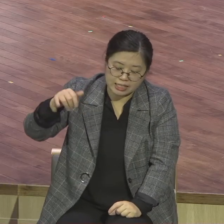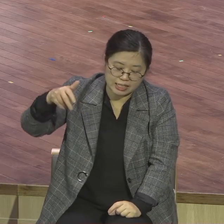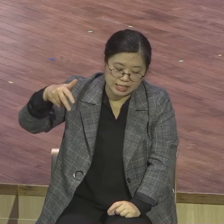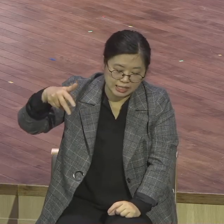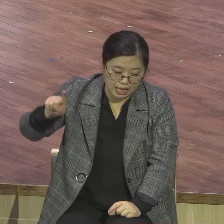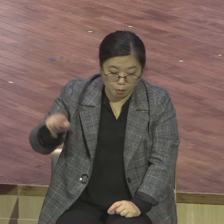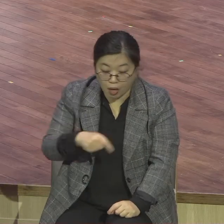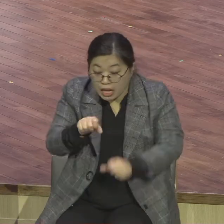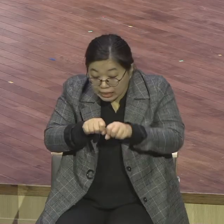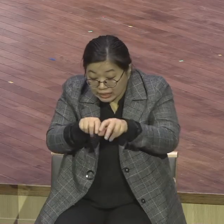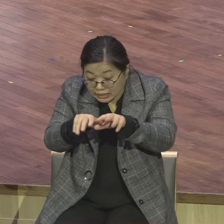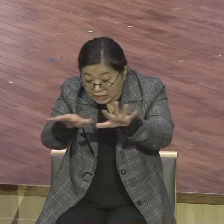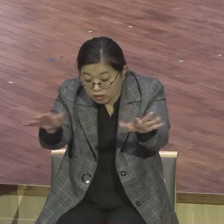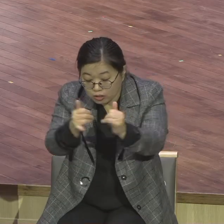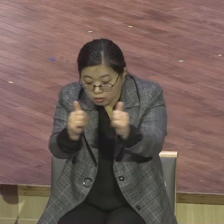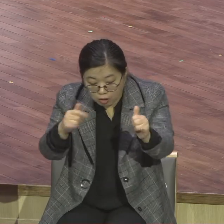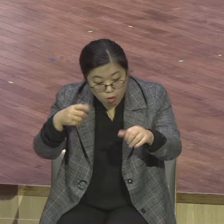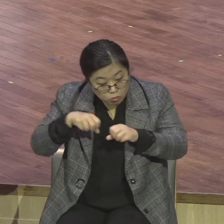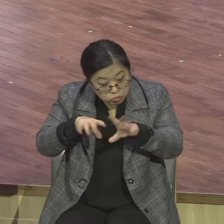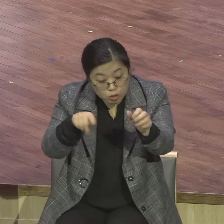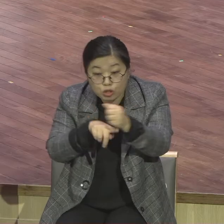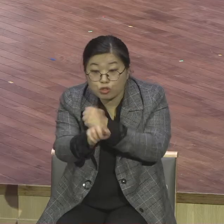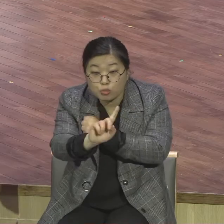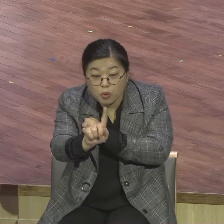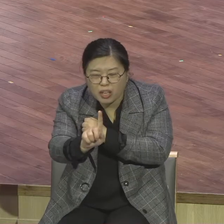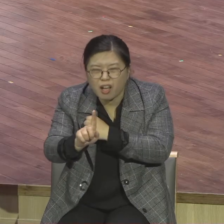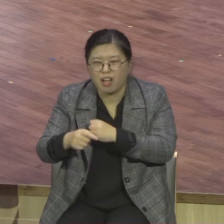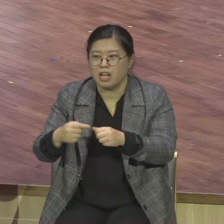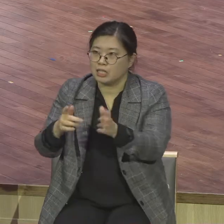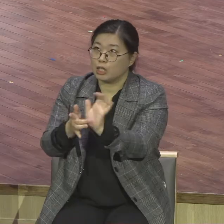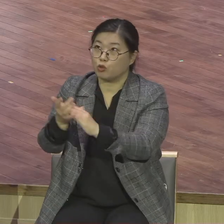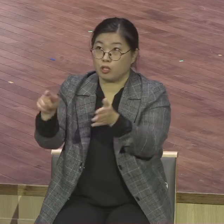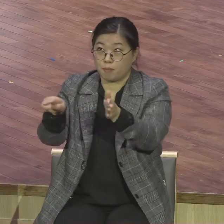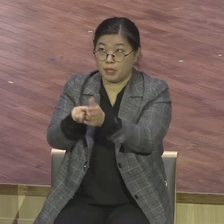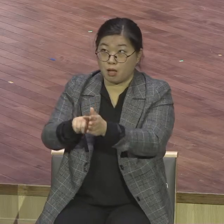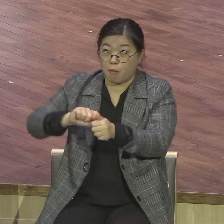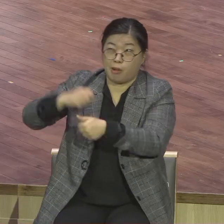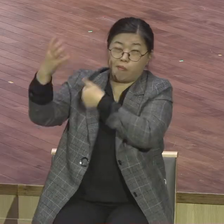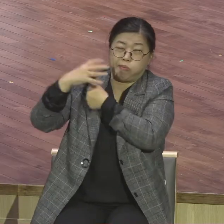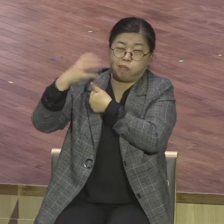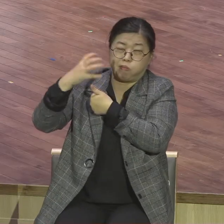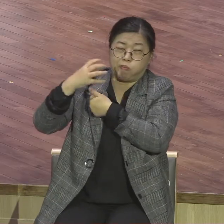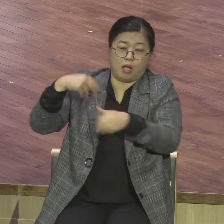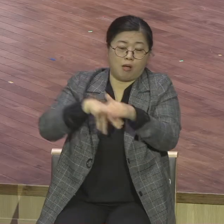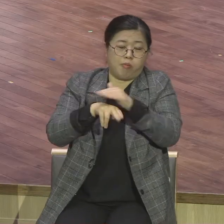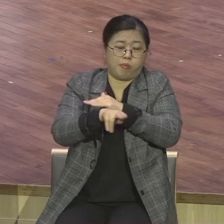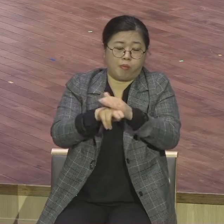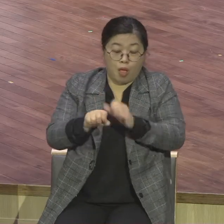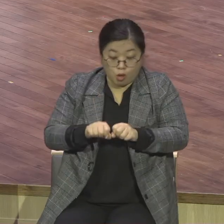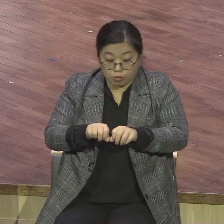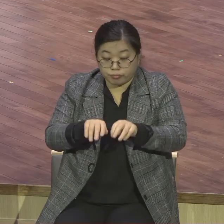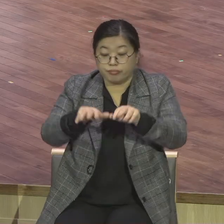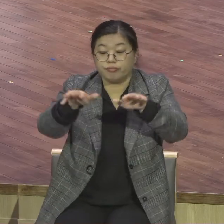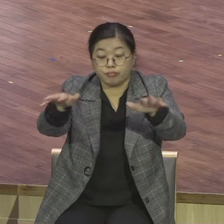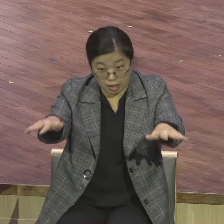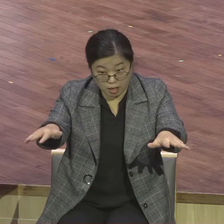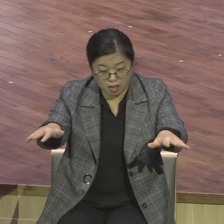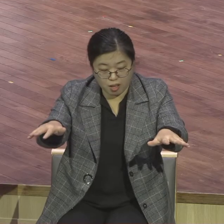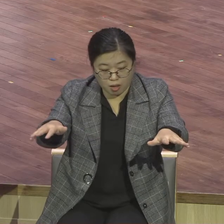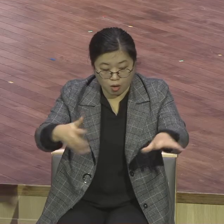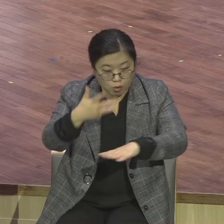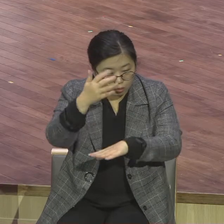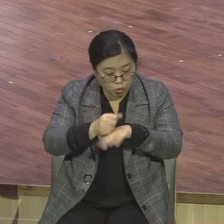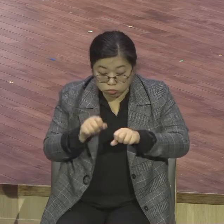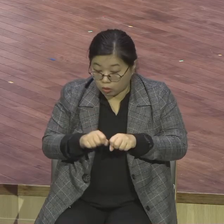좀 심각했습니다. 왜냐하면 흩어져 이렇게 있다가 보니까 사도의 가르침을 받지는